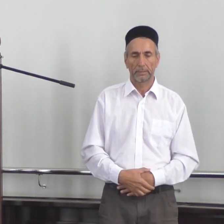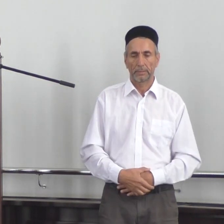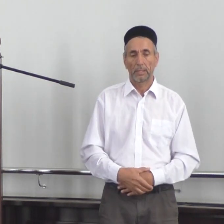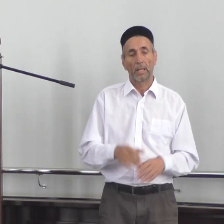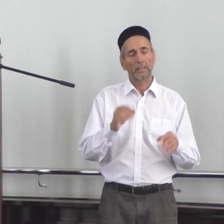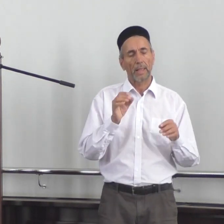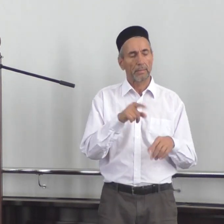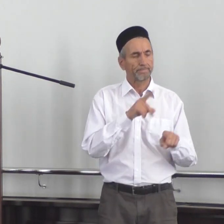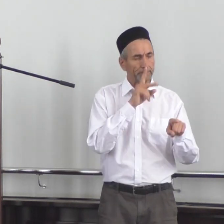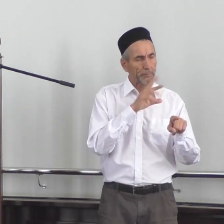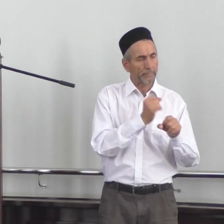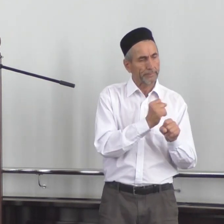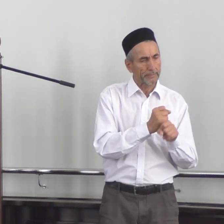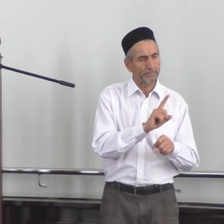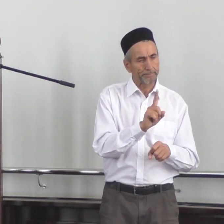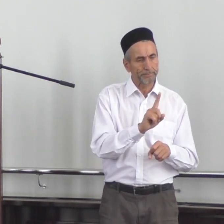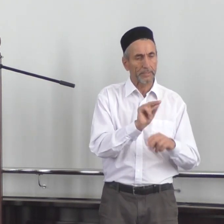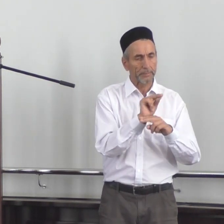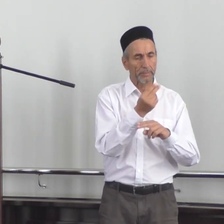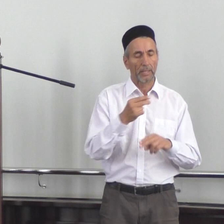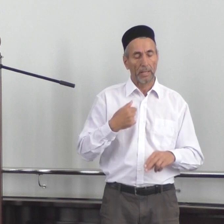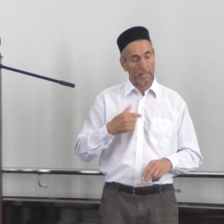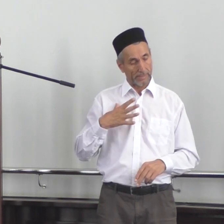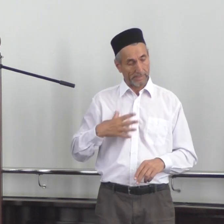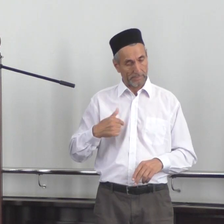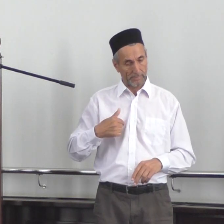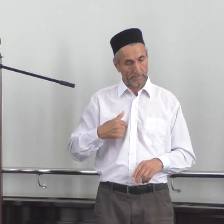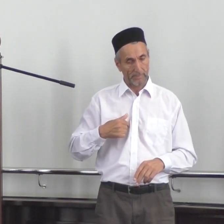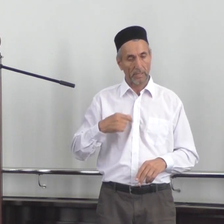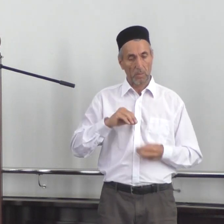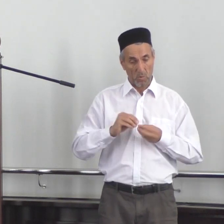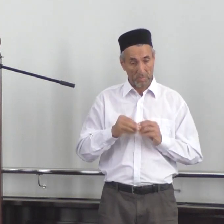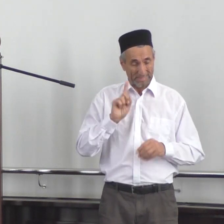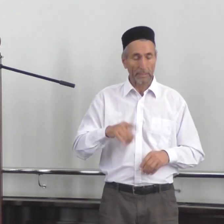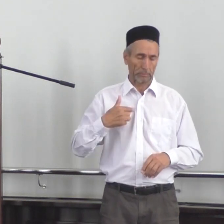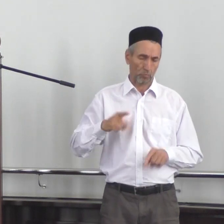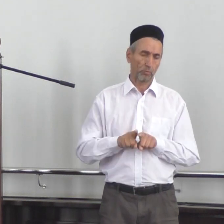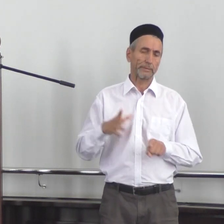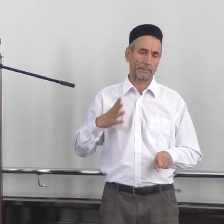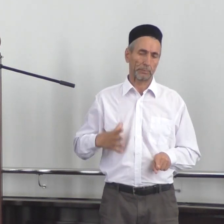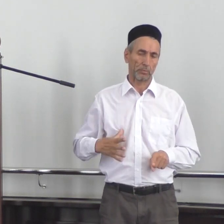Җәмәгать ул дөрес түгел. Мин сабыр итәм, әмма дә ләкин менә минем фикерем шундый.